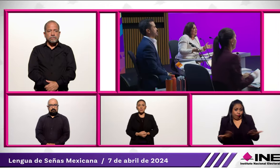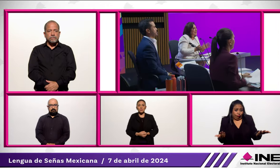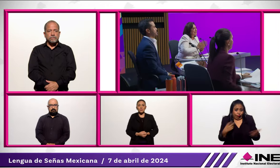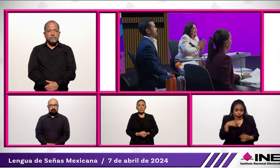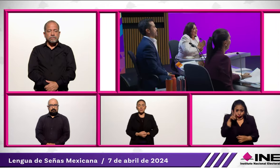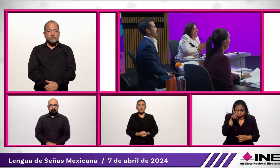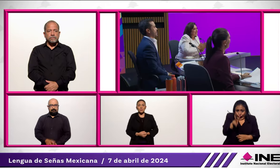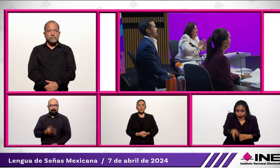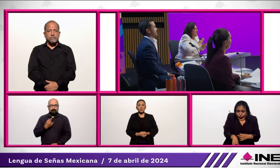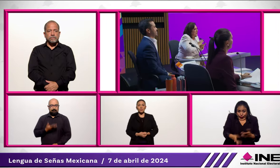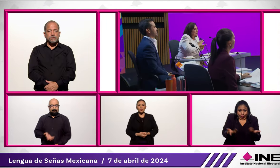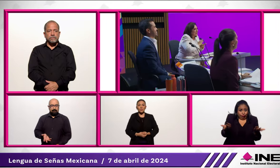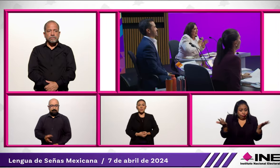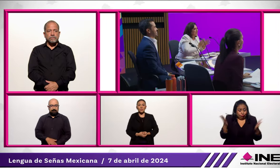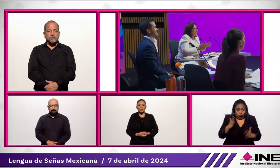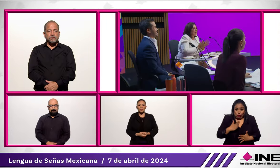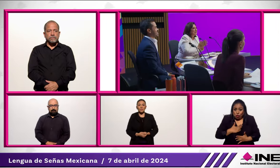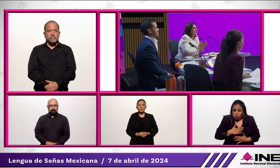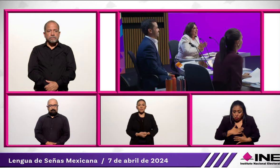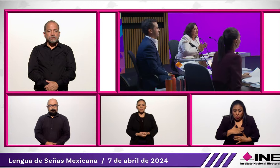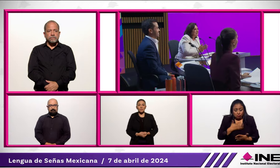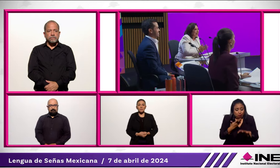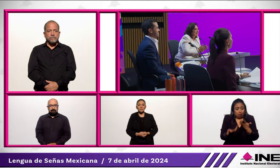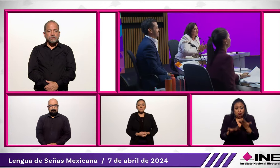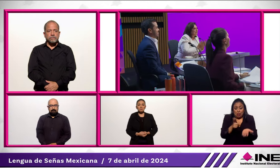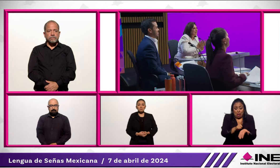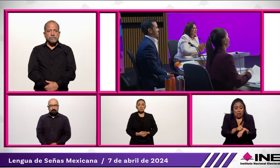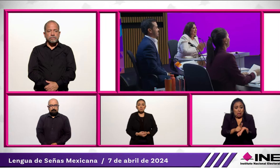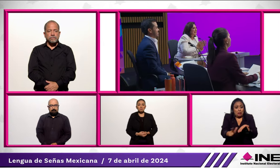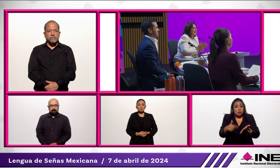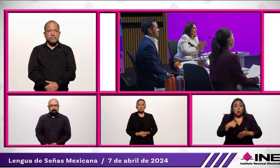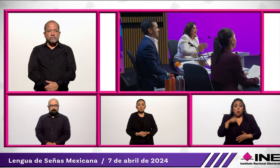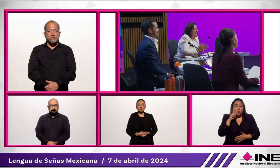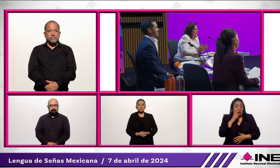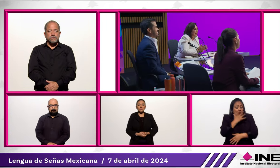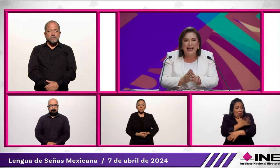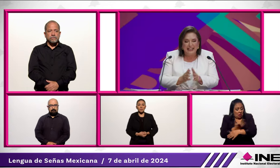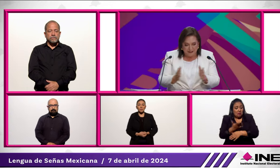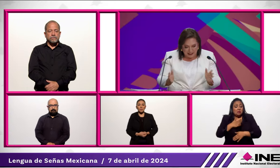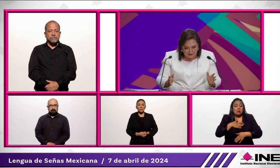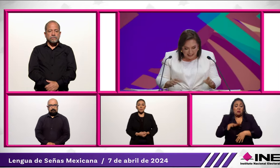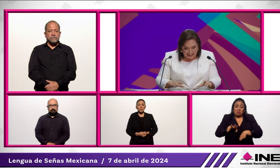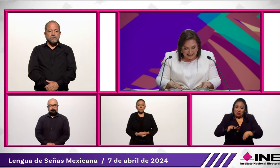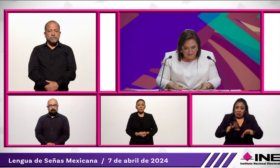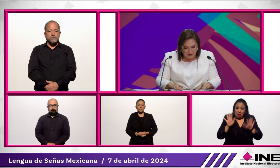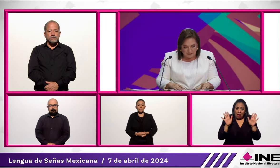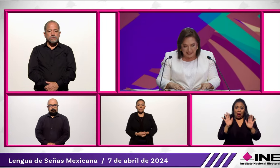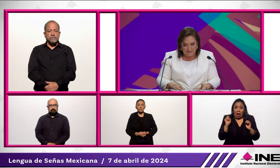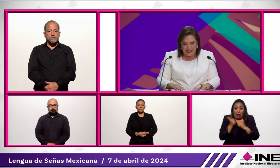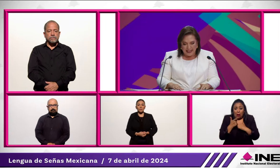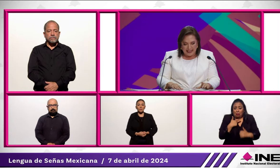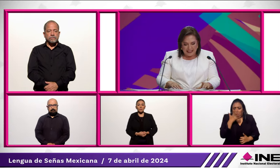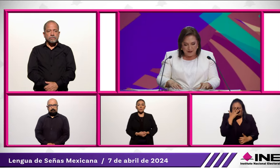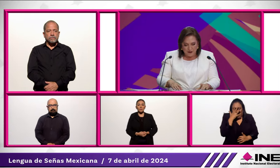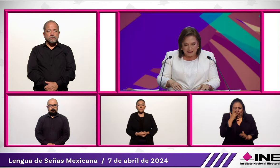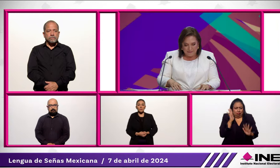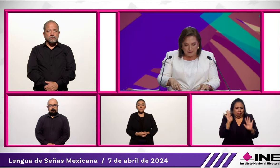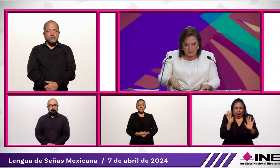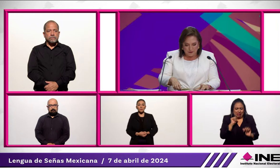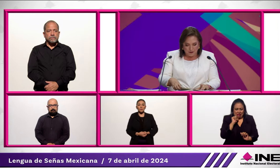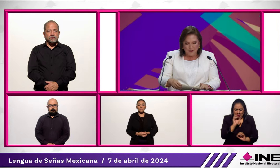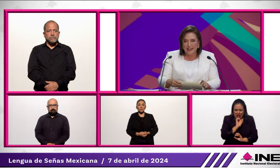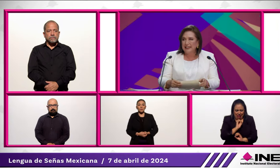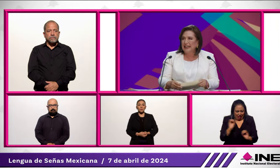verdad de las cosas es que yo tengo las manos limpias, soy una mujer honesta y trabajadora, no tengo nada de qué avergonzarme. Y yo